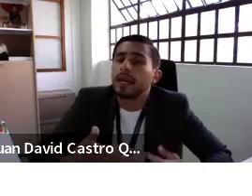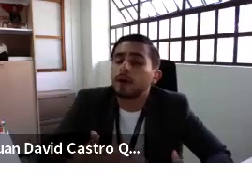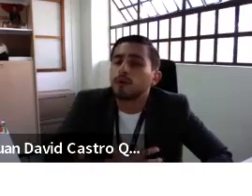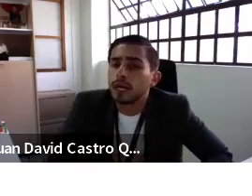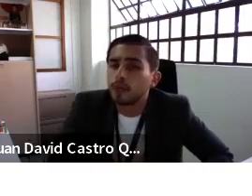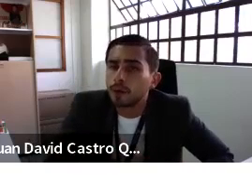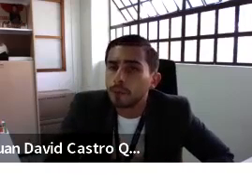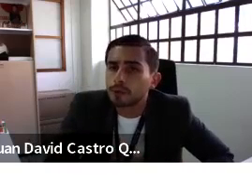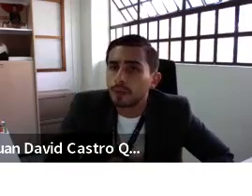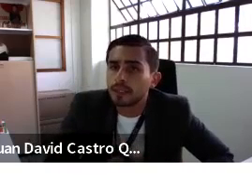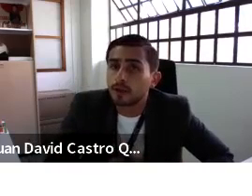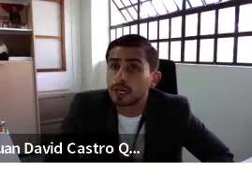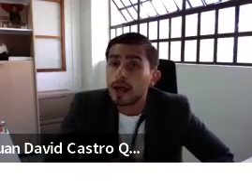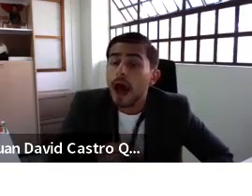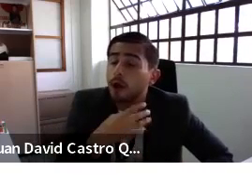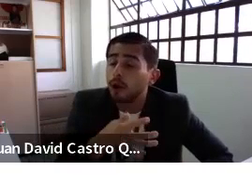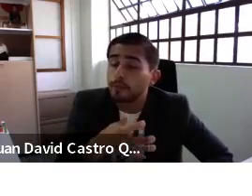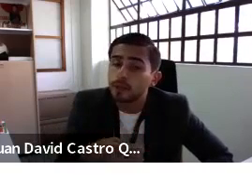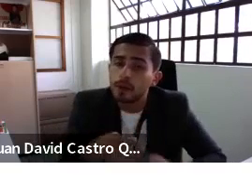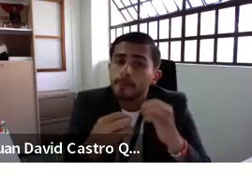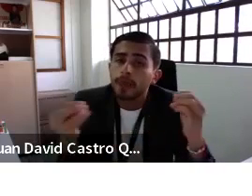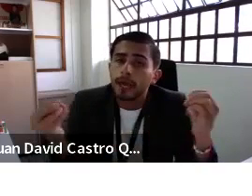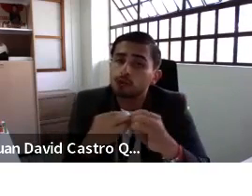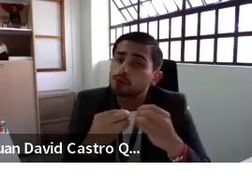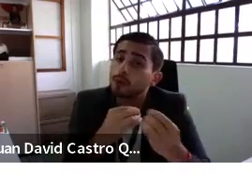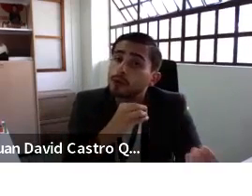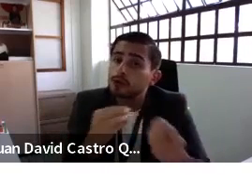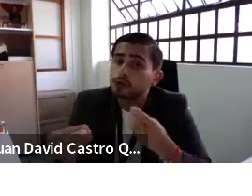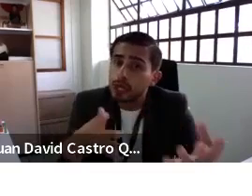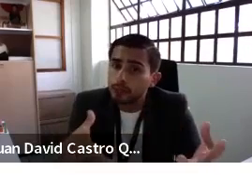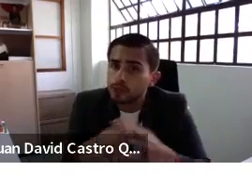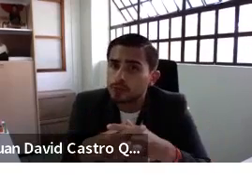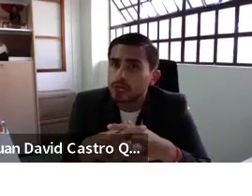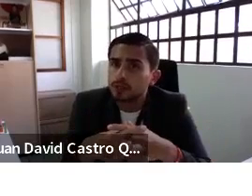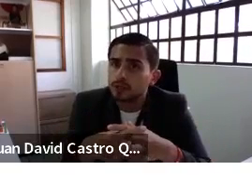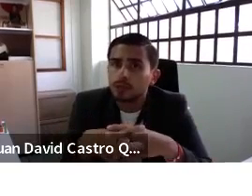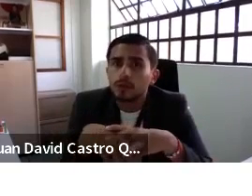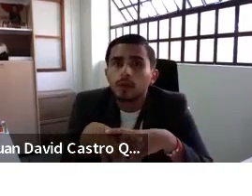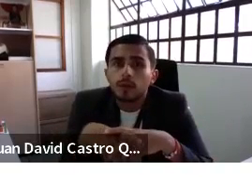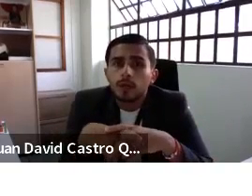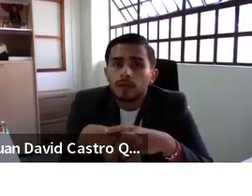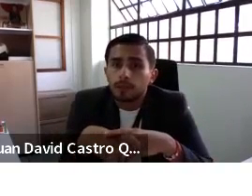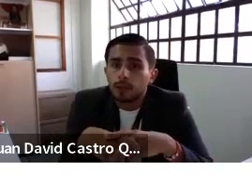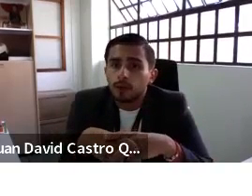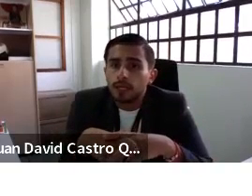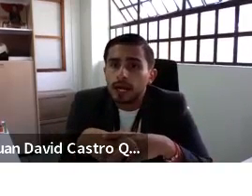que la comunidad lo pueda pues obviamente acoger perdón en sus propios términos cierto terminología